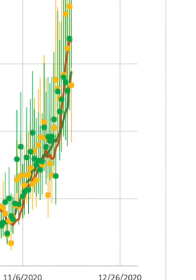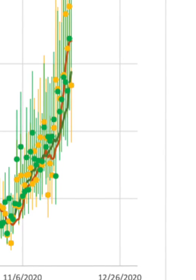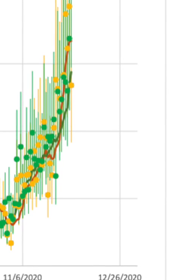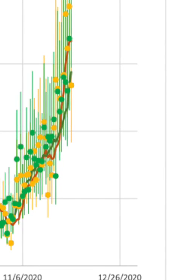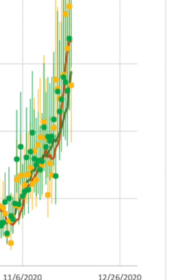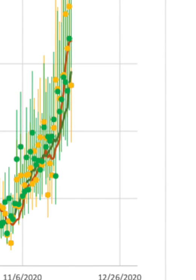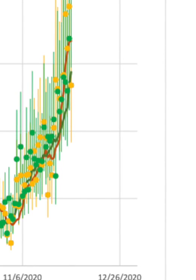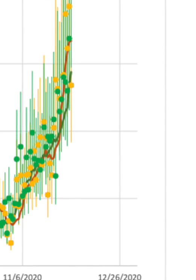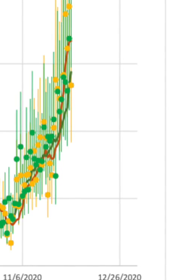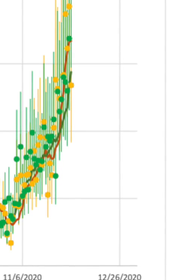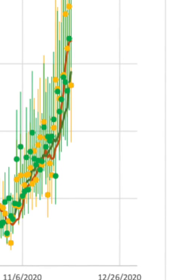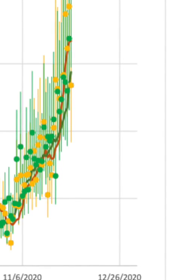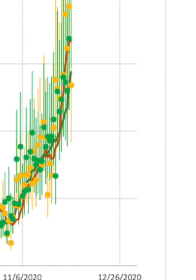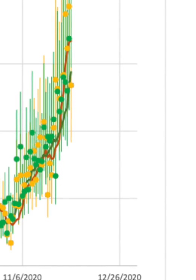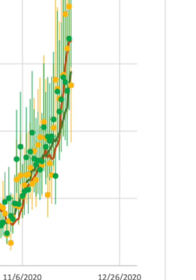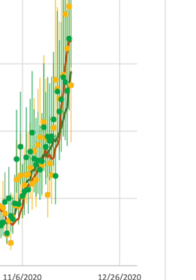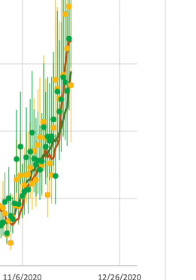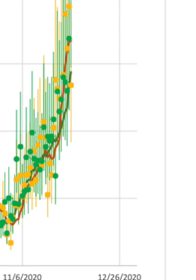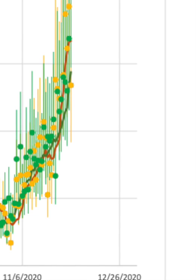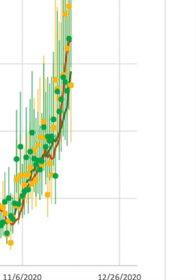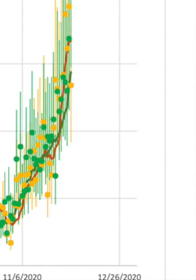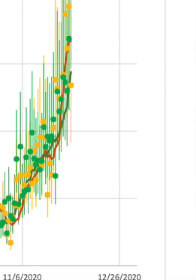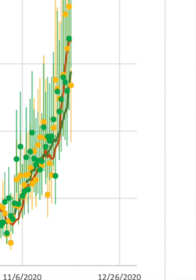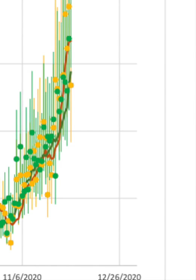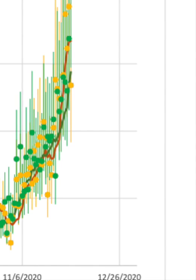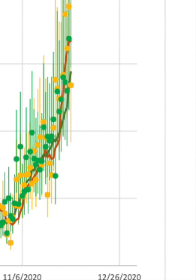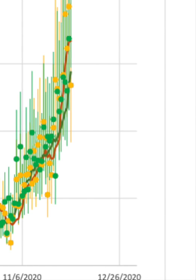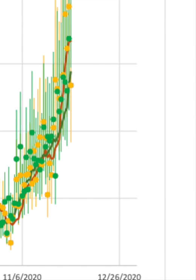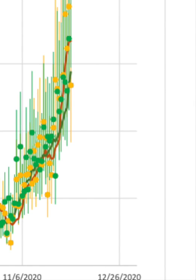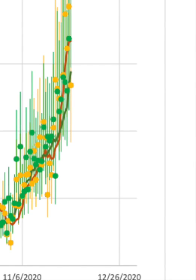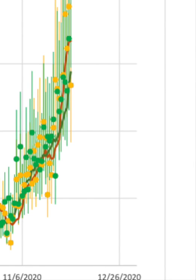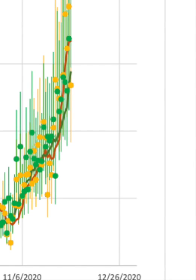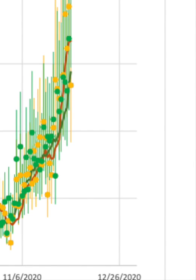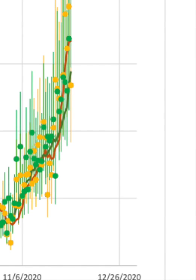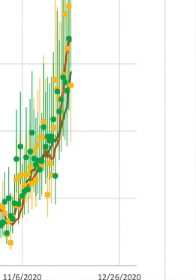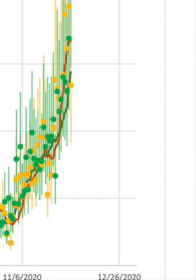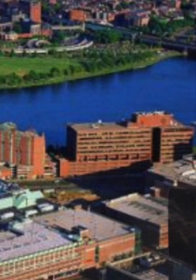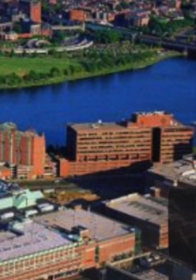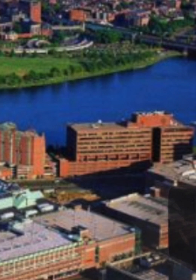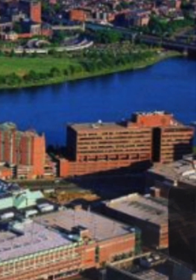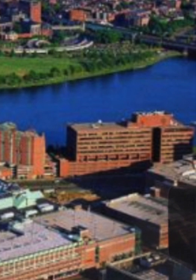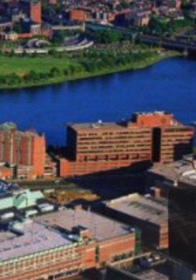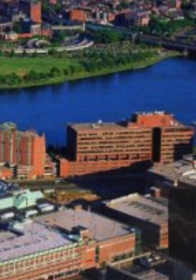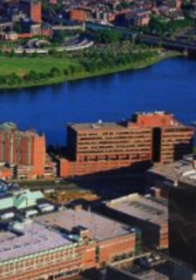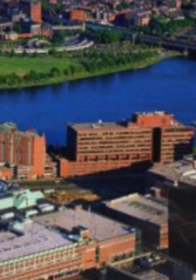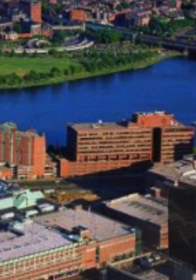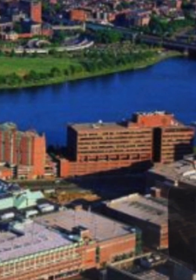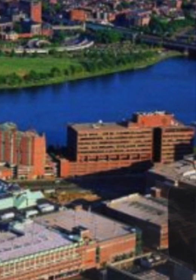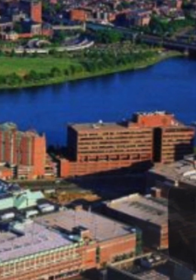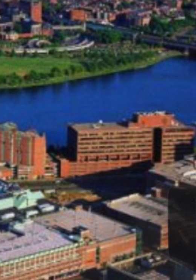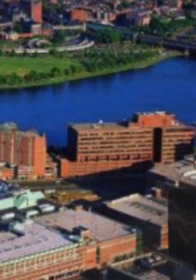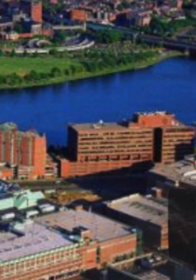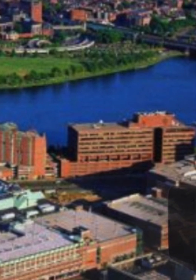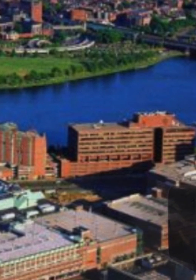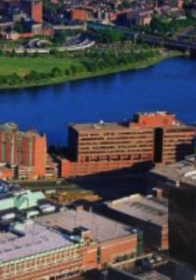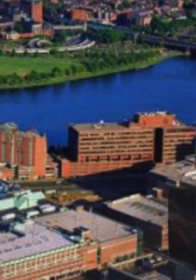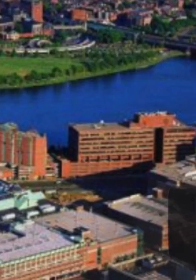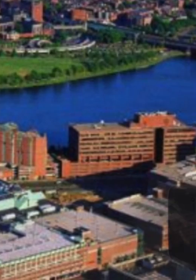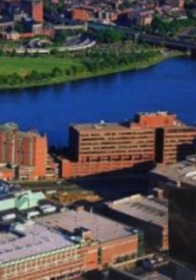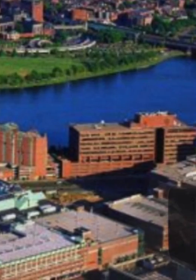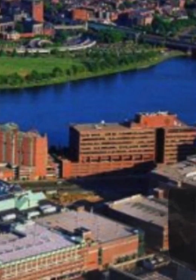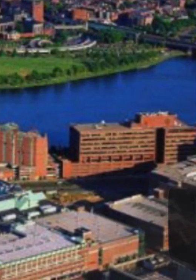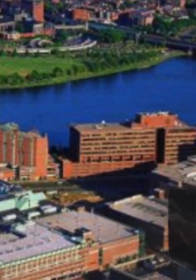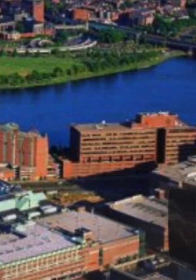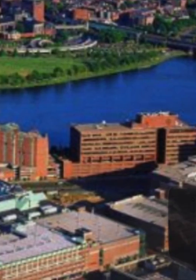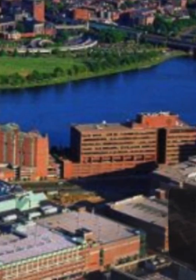天里，仅波士顿一地就报告了7026例确诊病例。 州长查理贝克周三发布了有关马赛